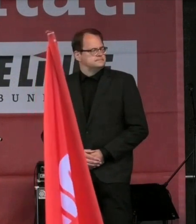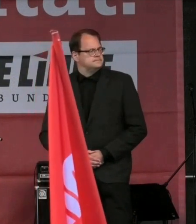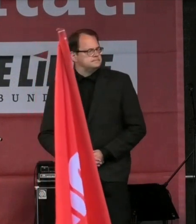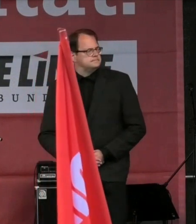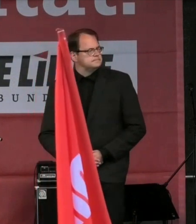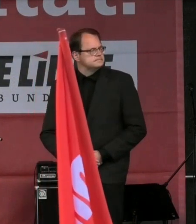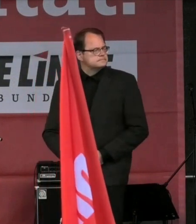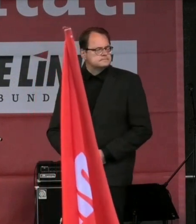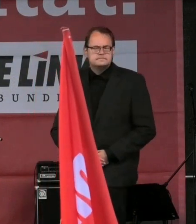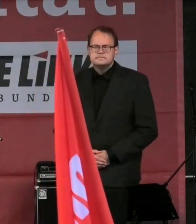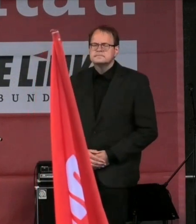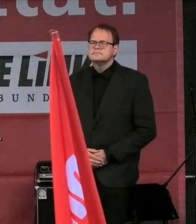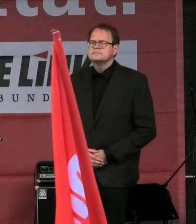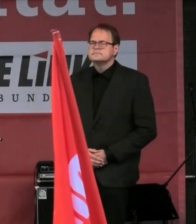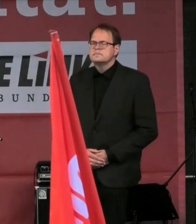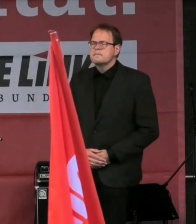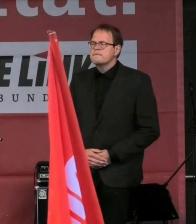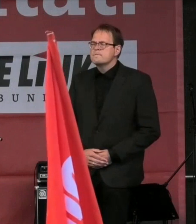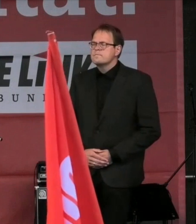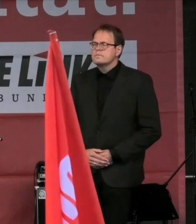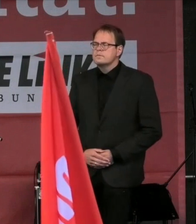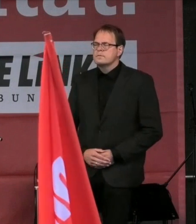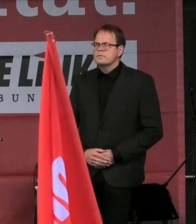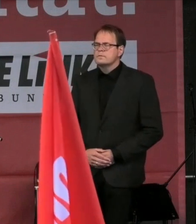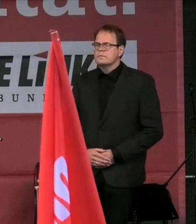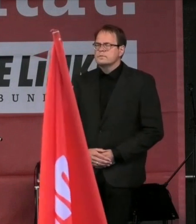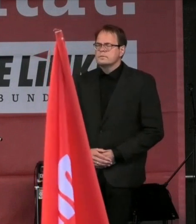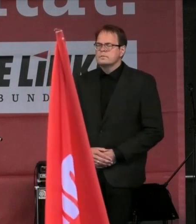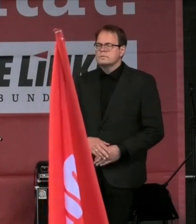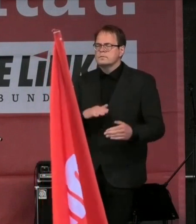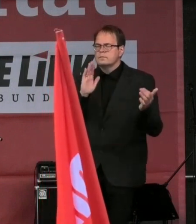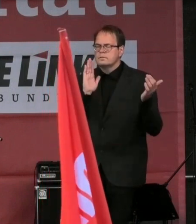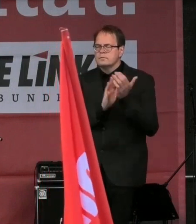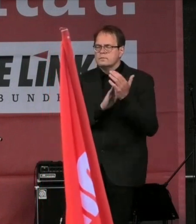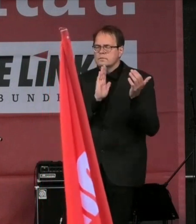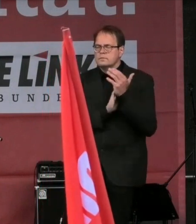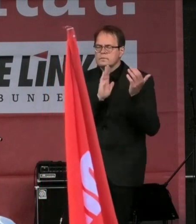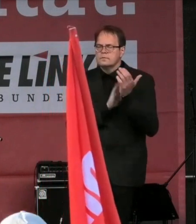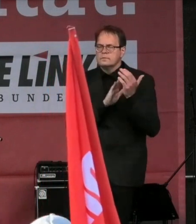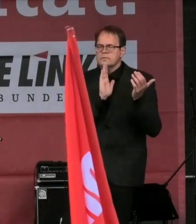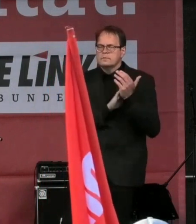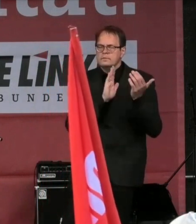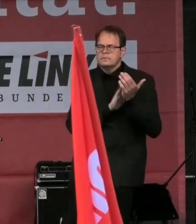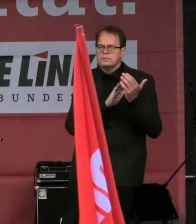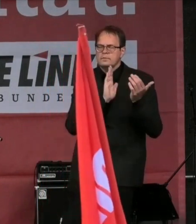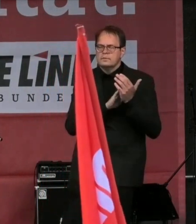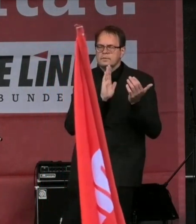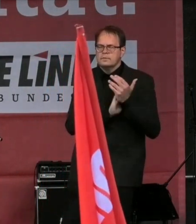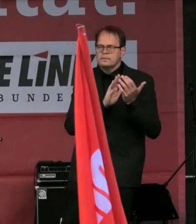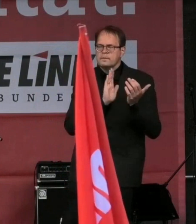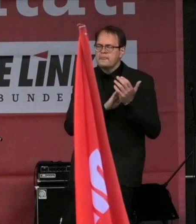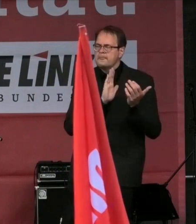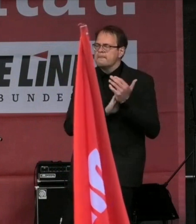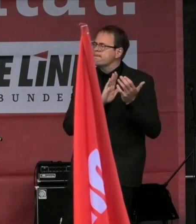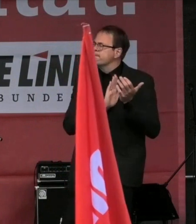schwarzen meer ist das alles trägt nicht zur sicherheit und zum frieden bei sondern das alles ist für uns